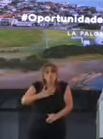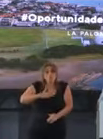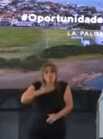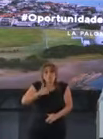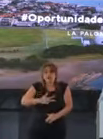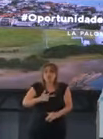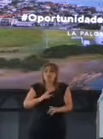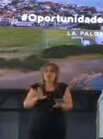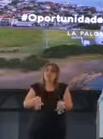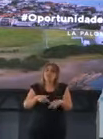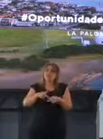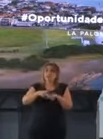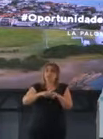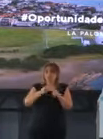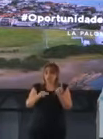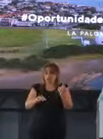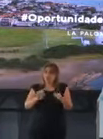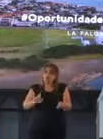nosotros seamos capaces de darle.